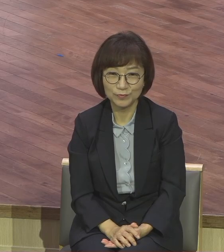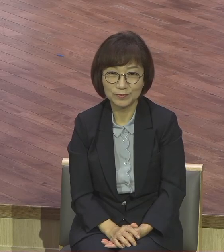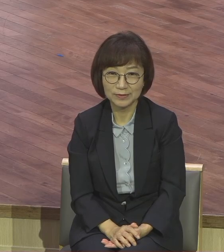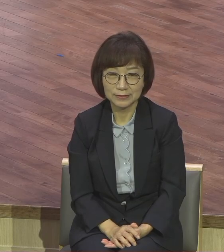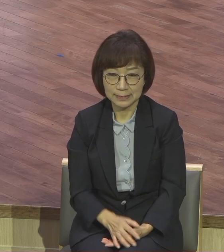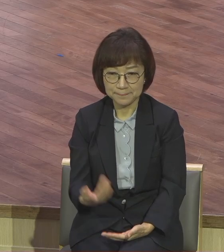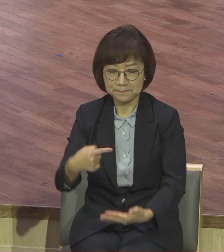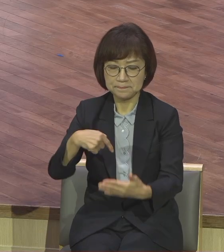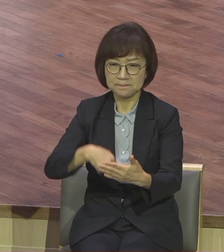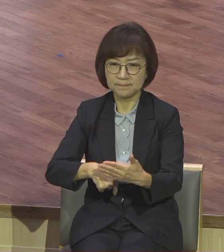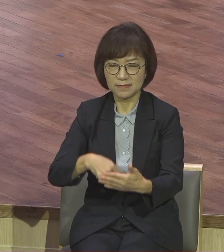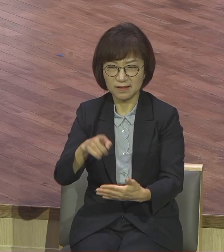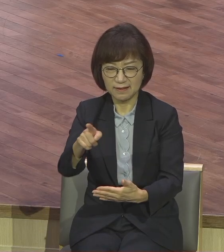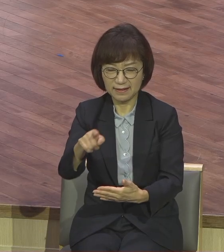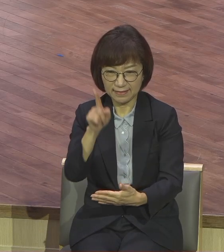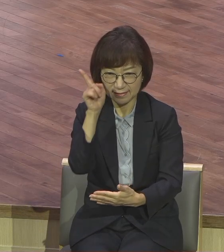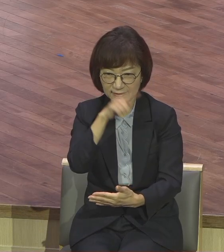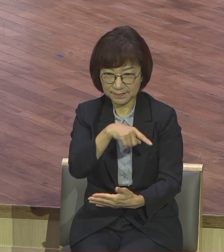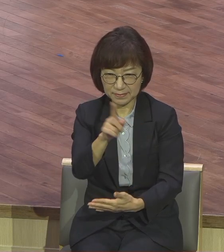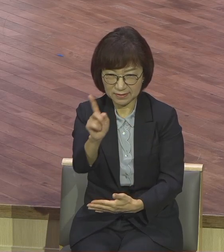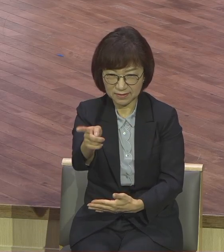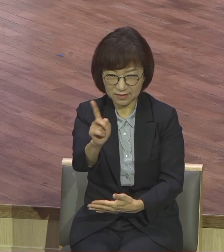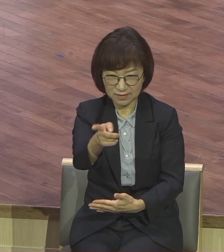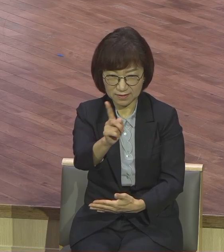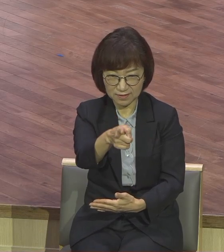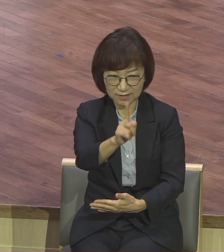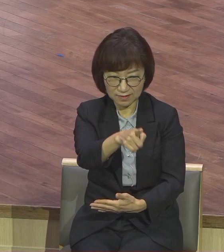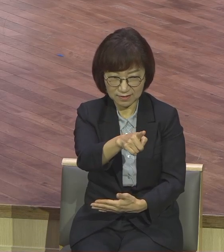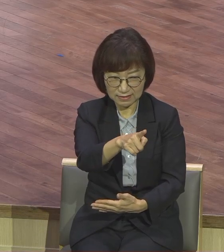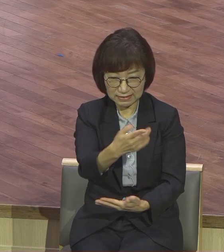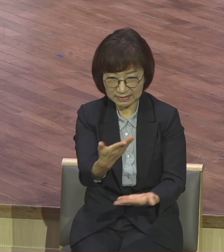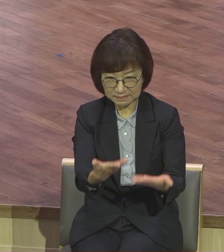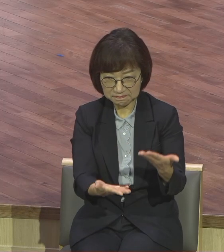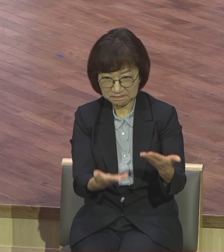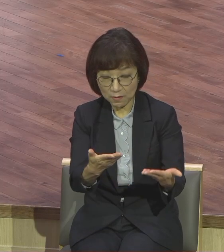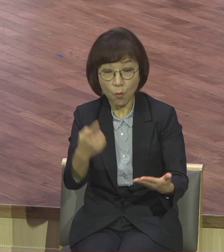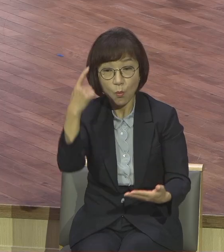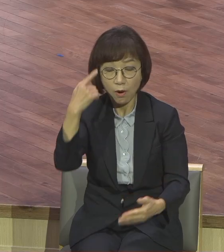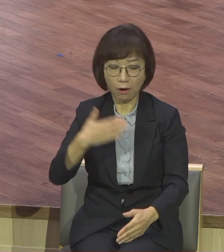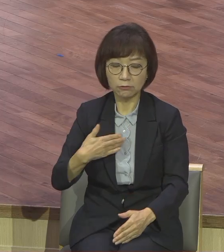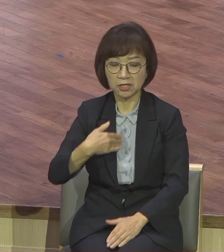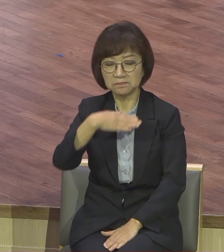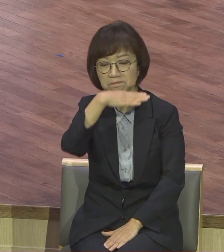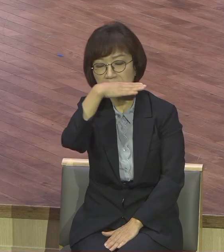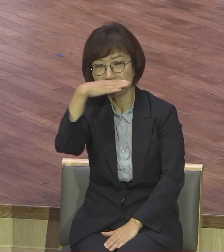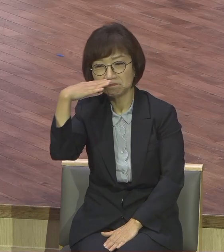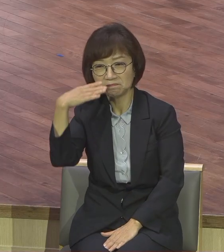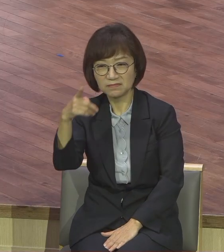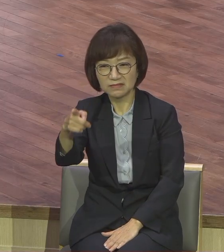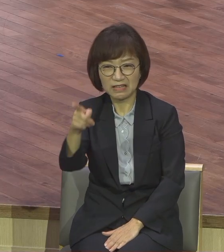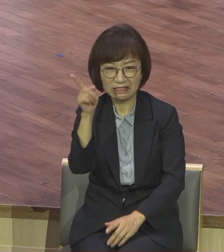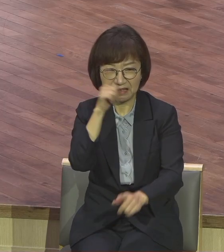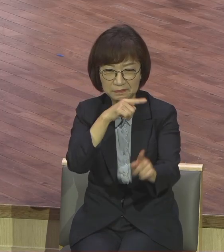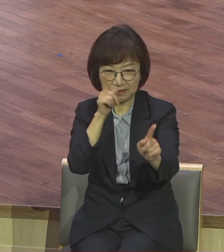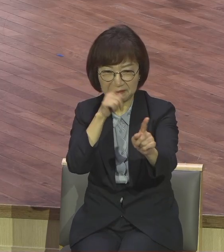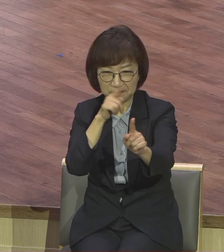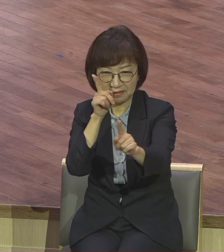속으로 남 정죄해요. 남 판단하고 비판해요. 왜 자기가 옳으니까. 큰